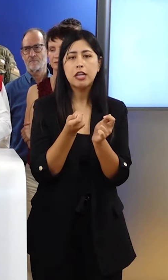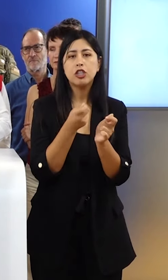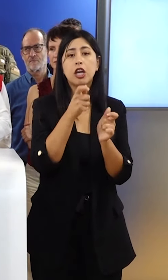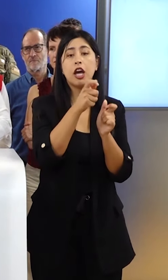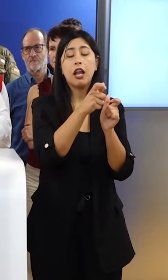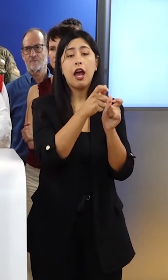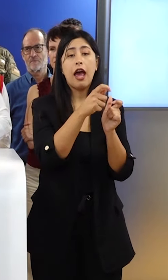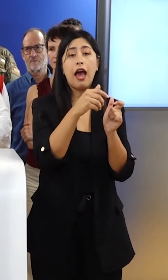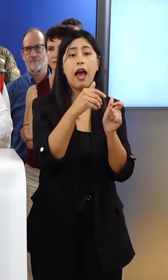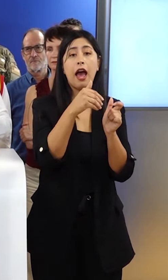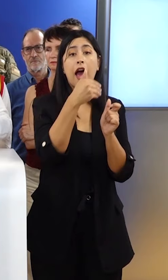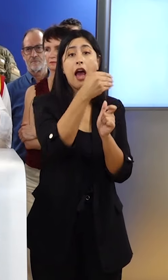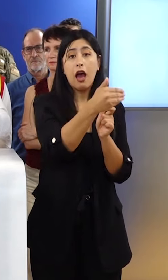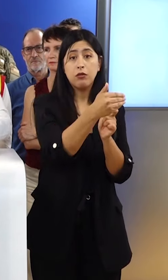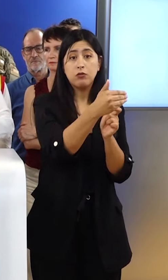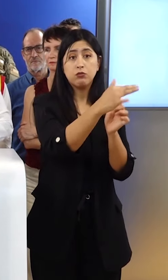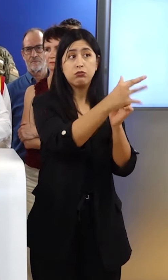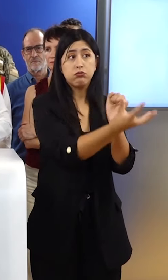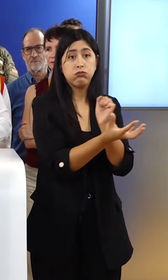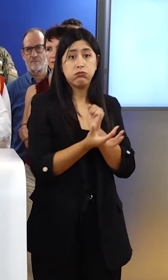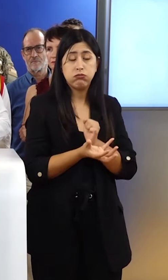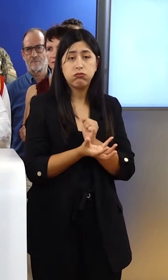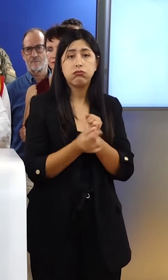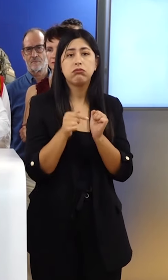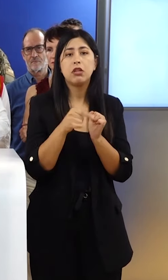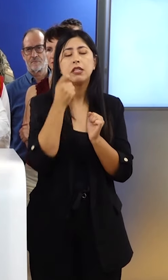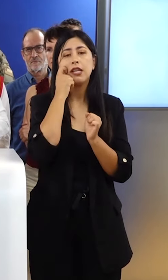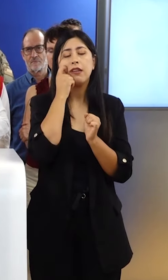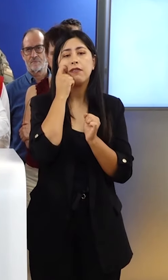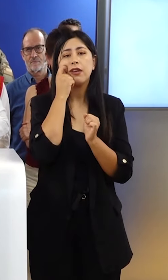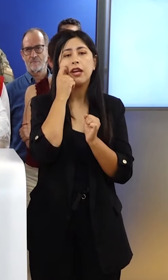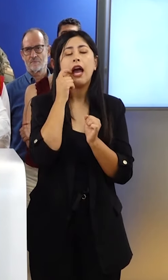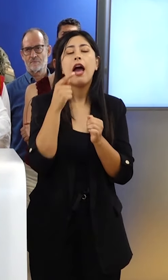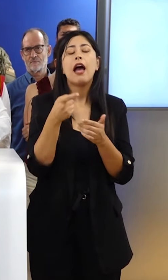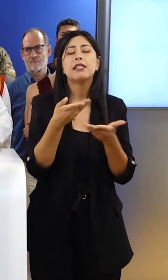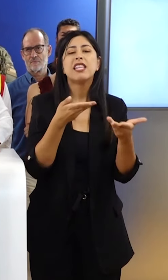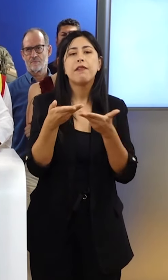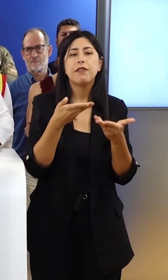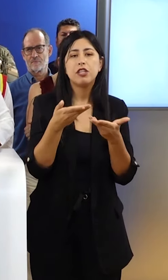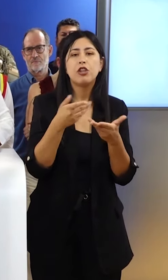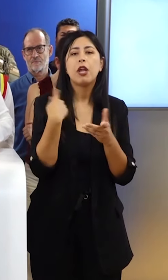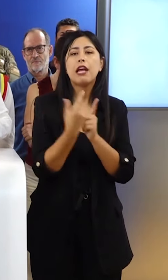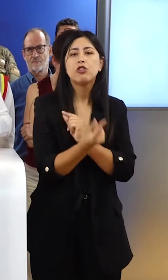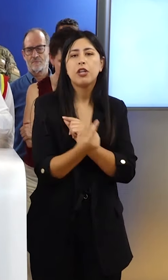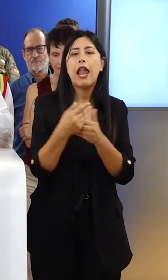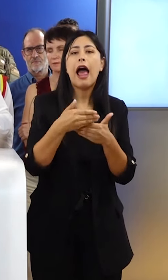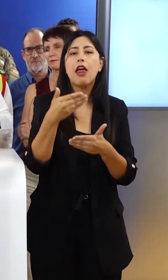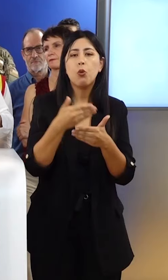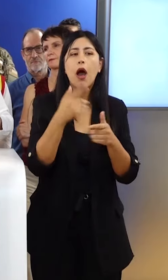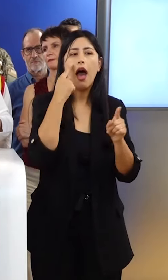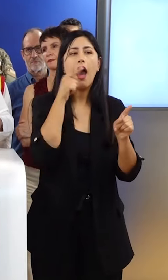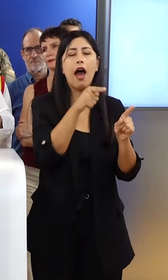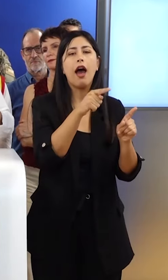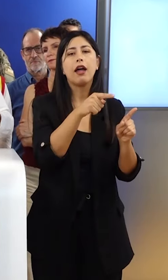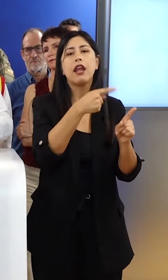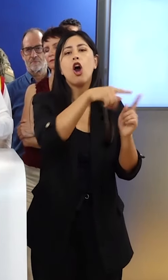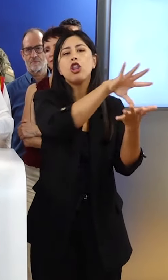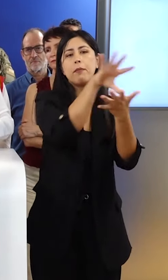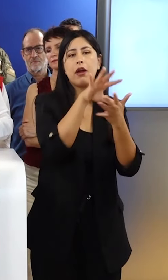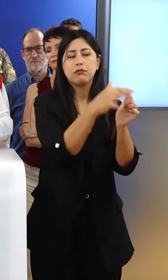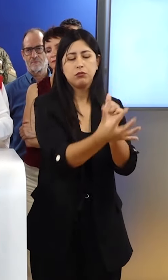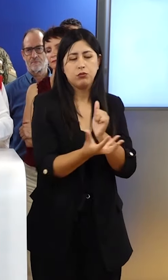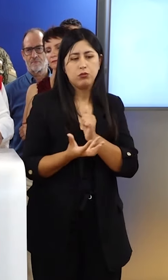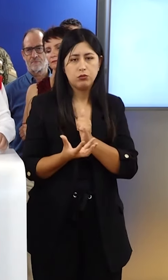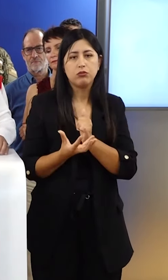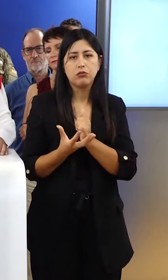estas están exentas de impuestos cosa que aplica el servicio nacional de aduanas eh luego para todo lo que tiene que ver con pagos de impuestos